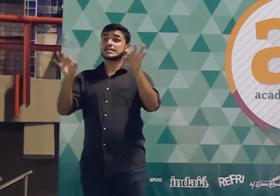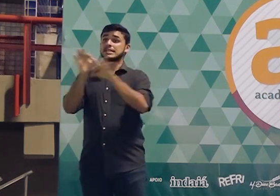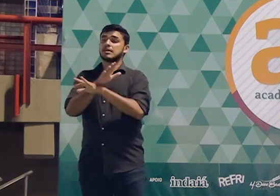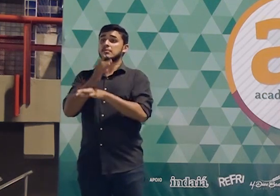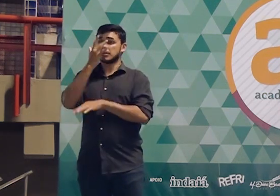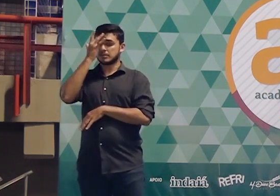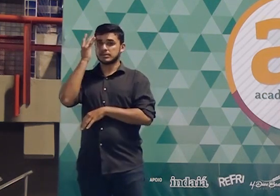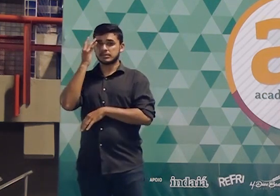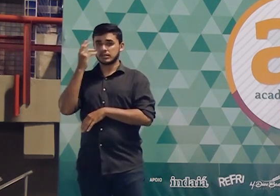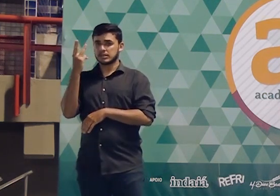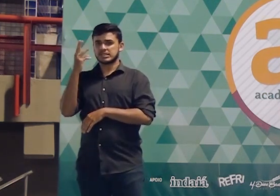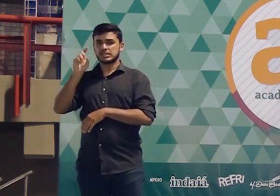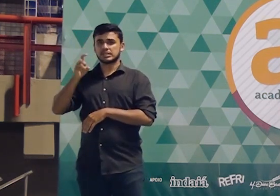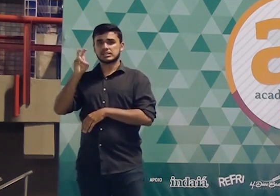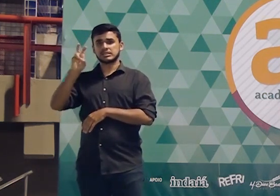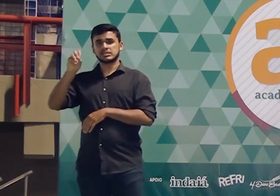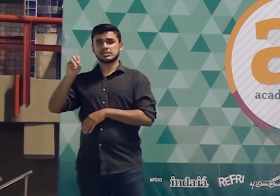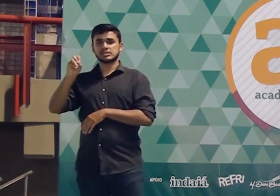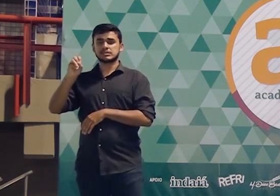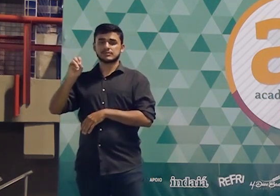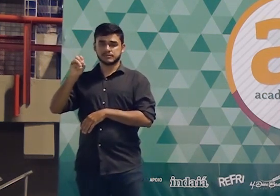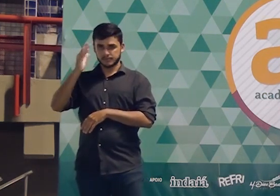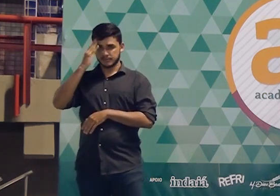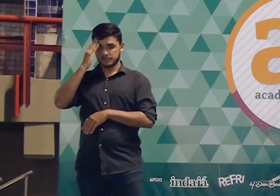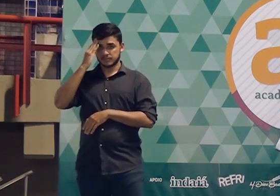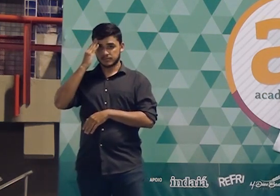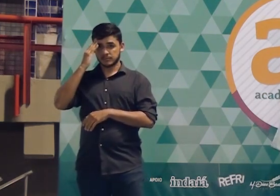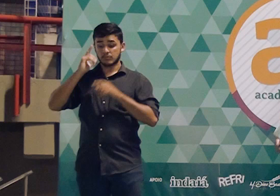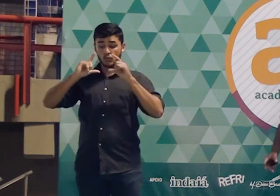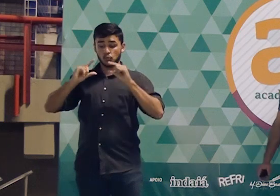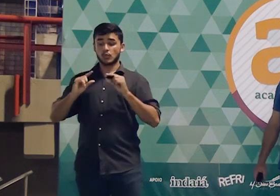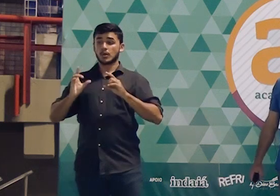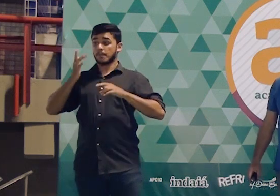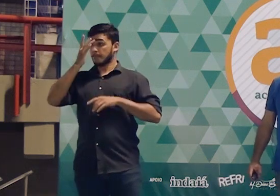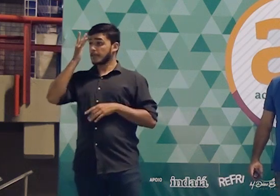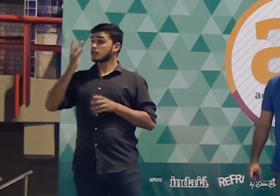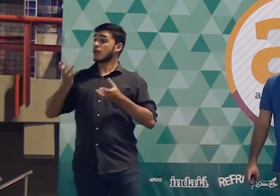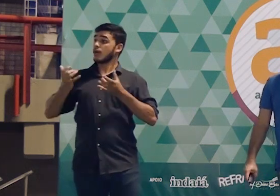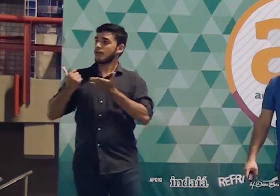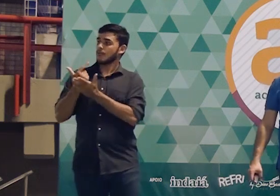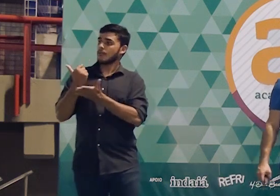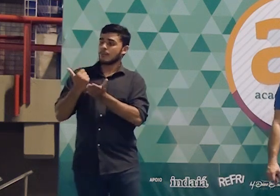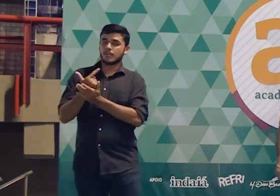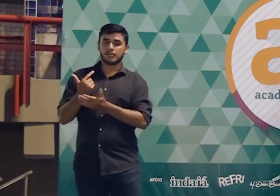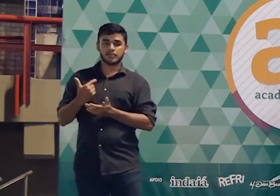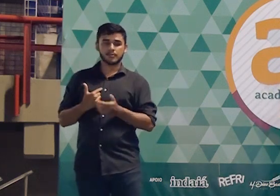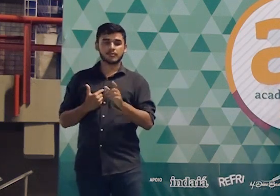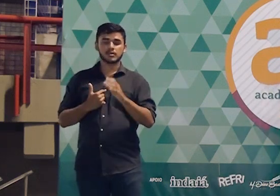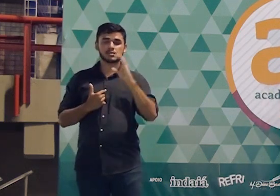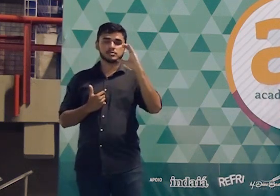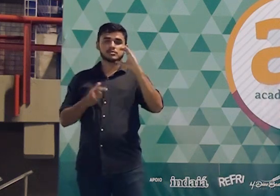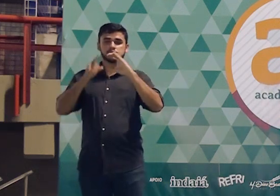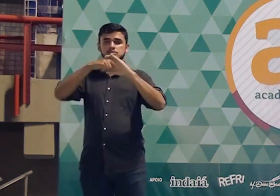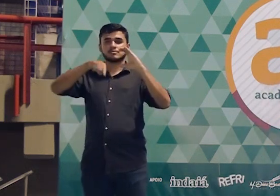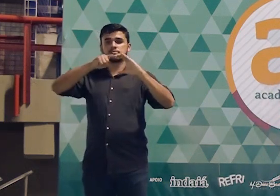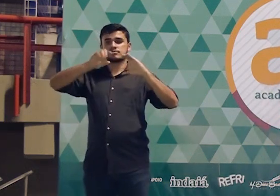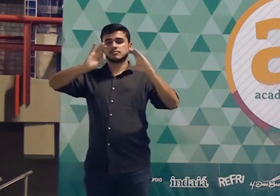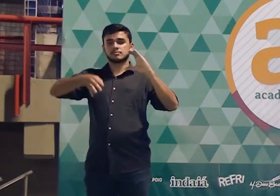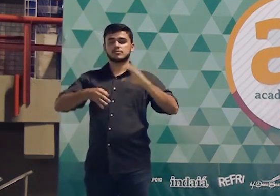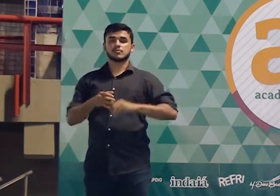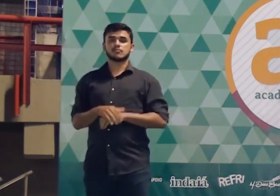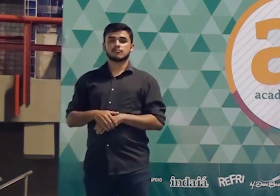está R$3,50, está 4 conto. Ele diminui. Então qual é o item correto aí? É o item C de